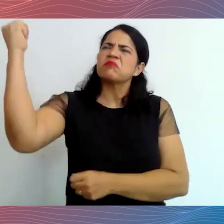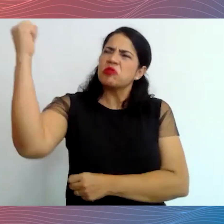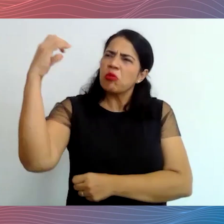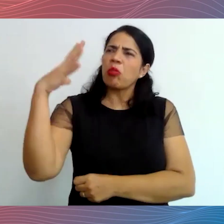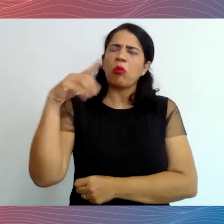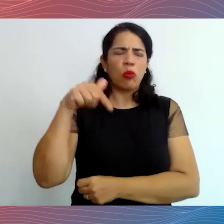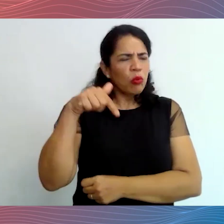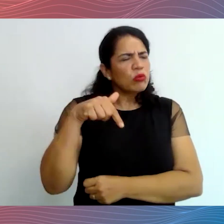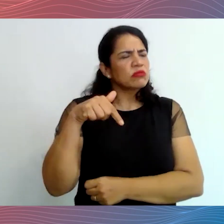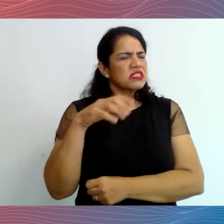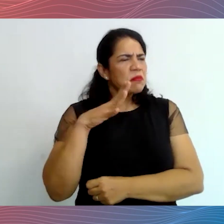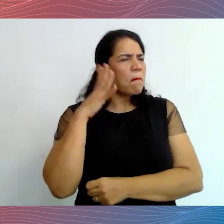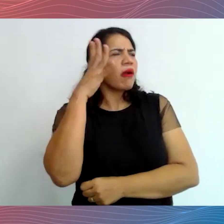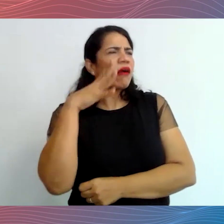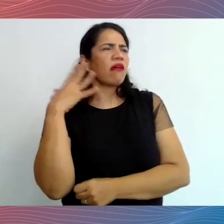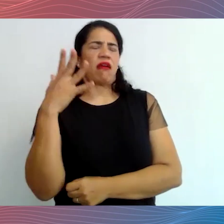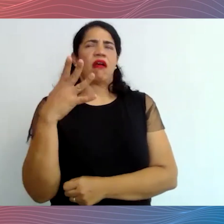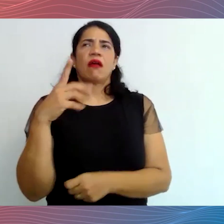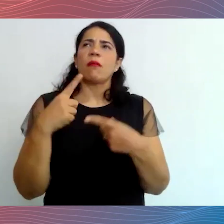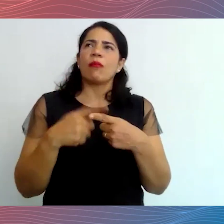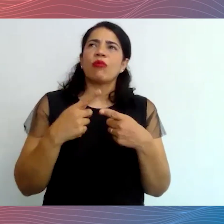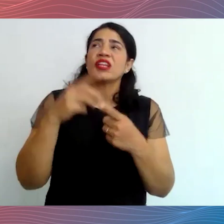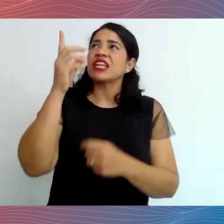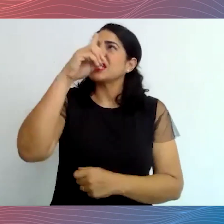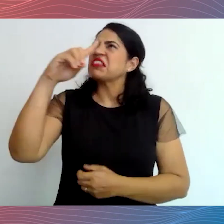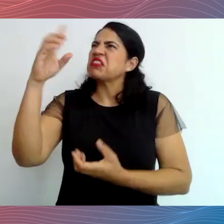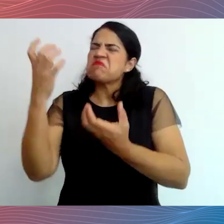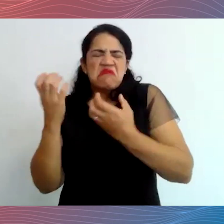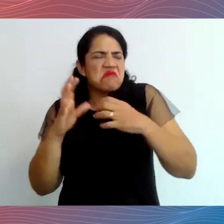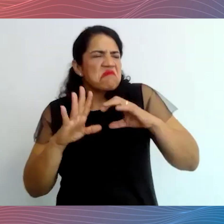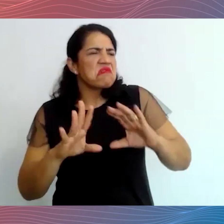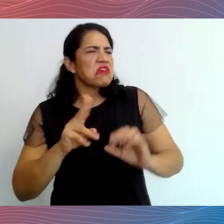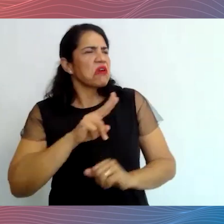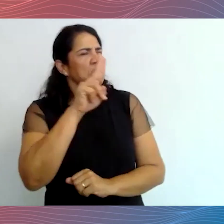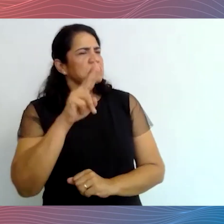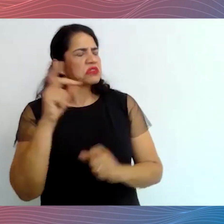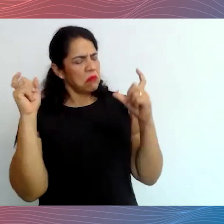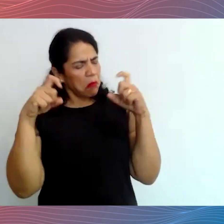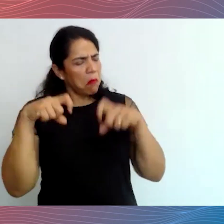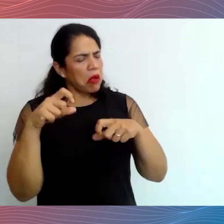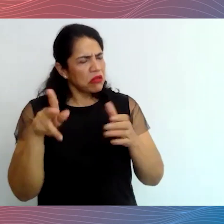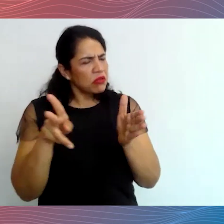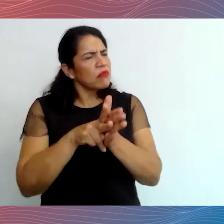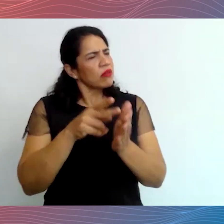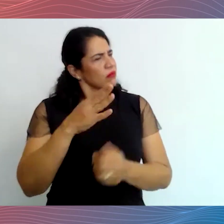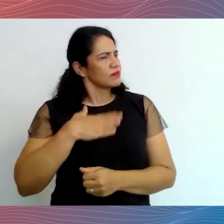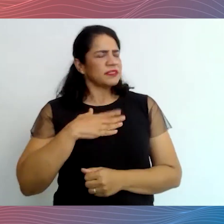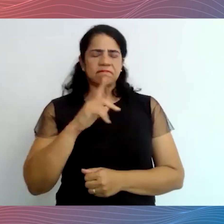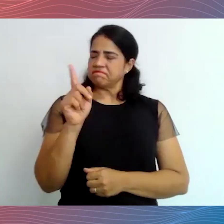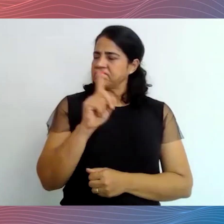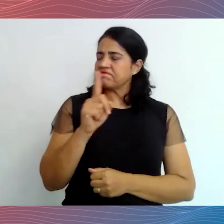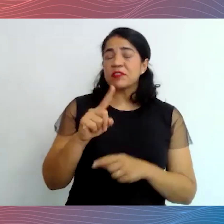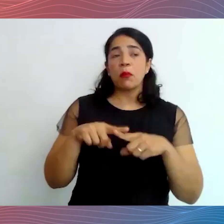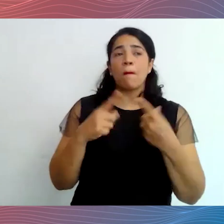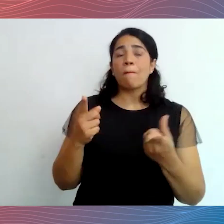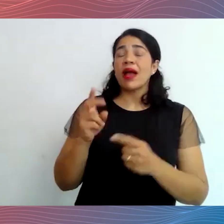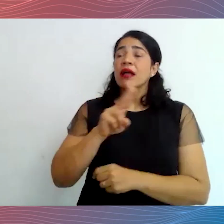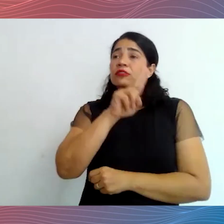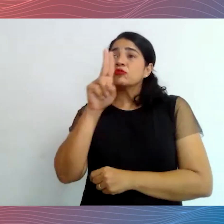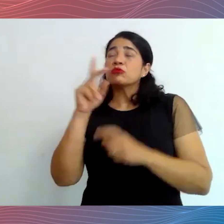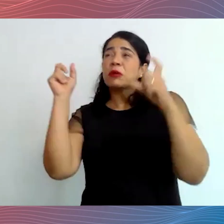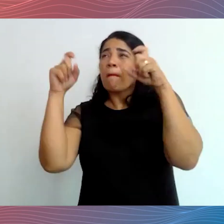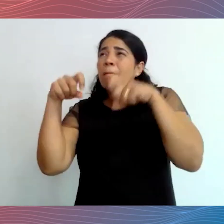quero me mergulhar no rio da vida, né? O Senhor poder fazer a obra dele. Aí você fala, eu também ganhei essa